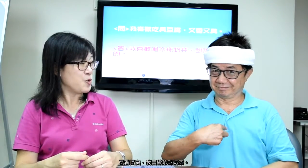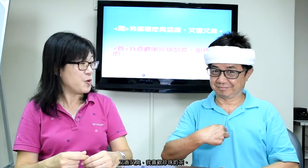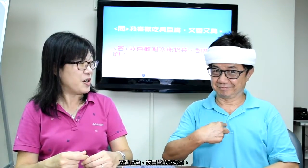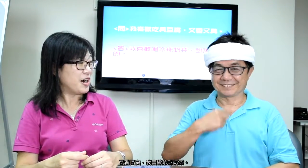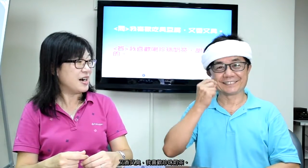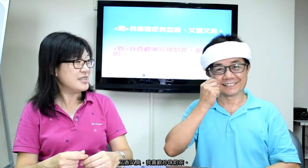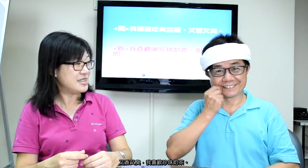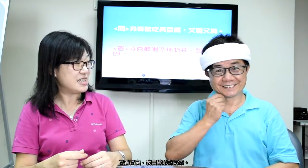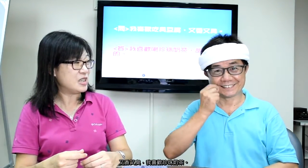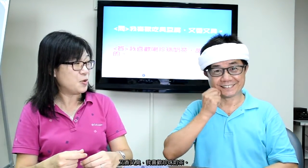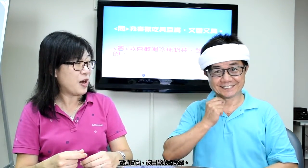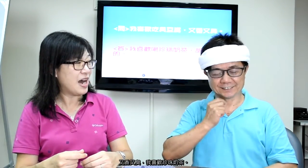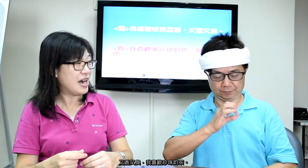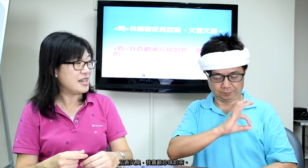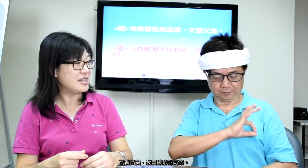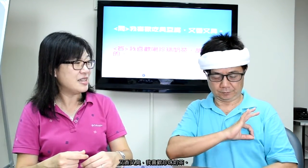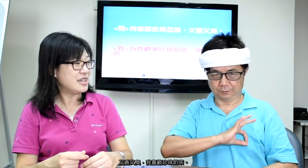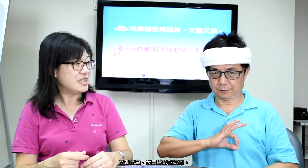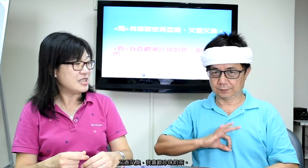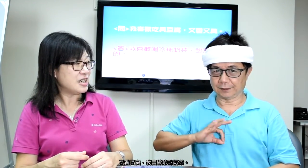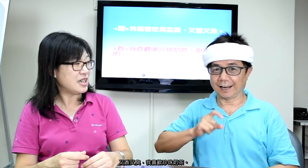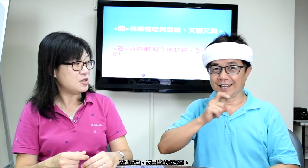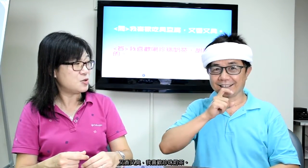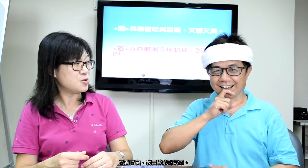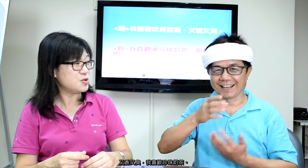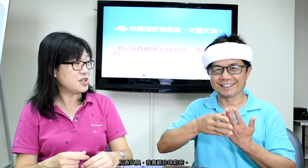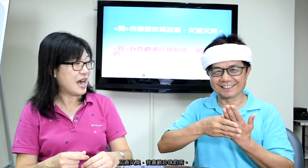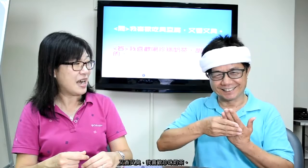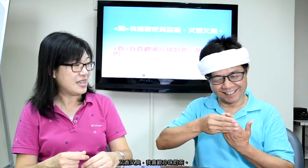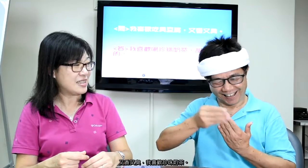我喜欢珍珠奶茶，